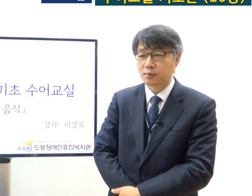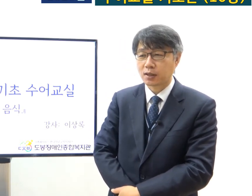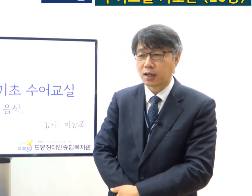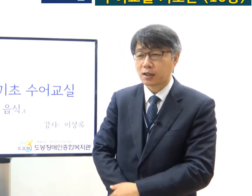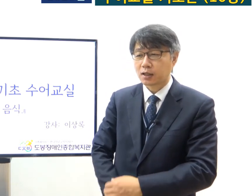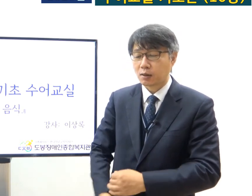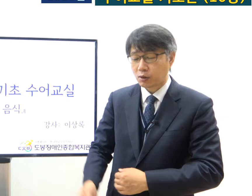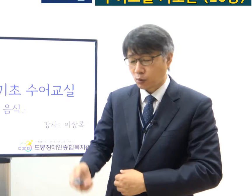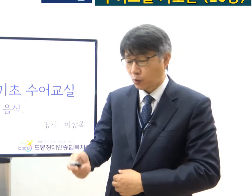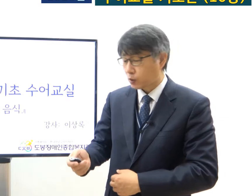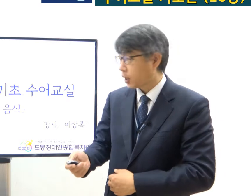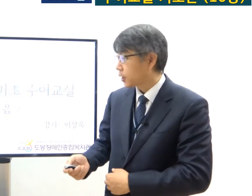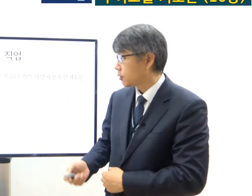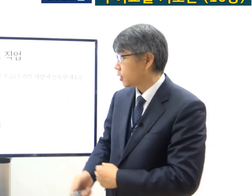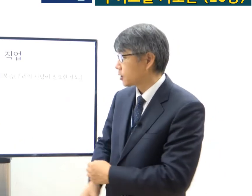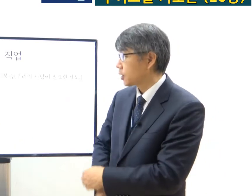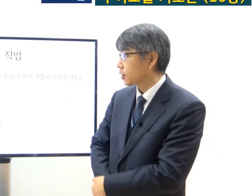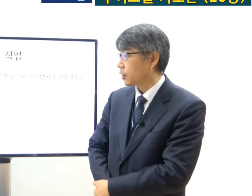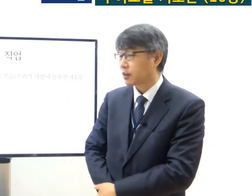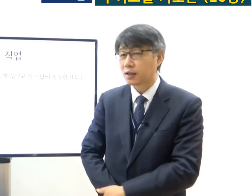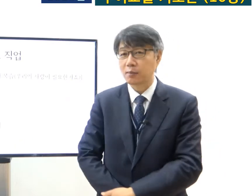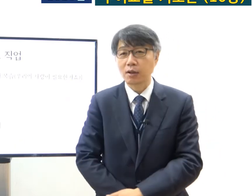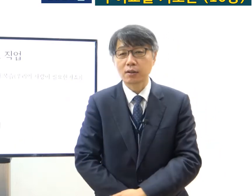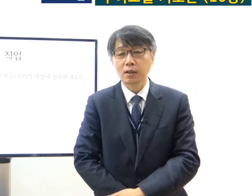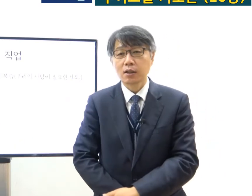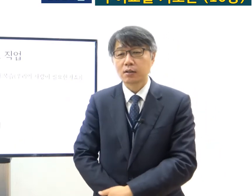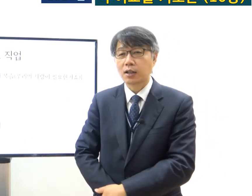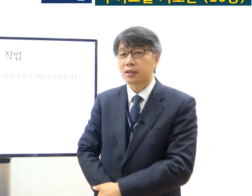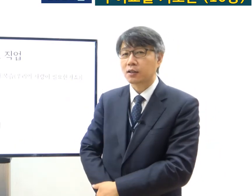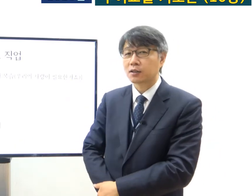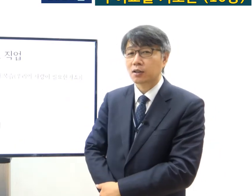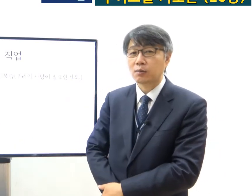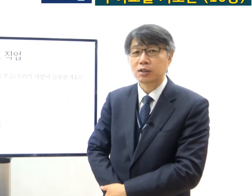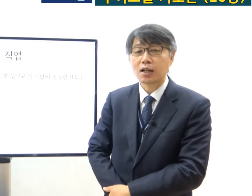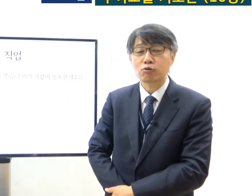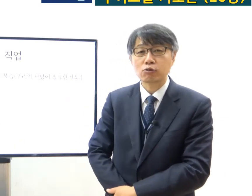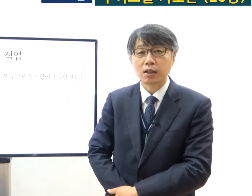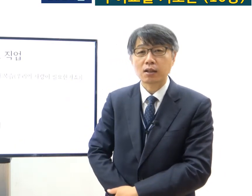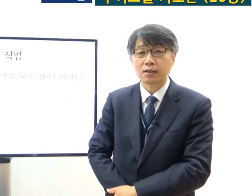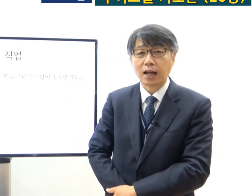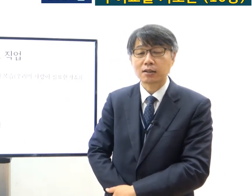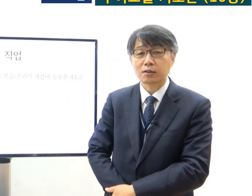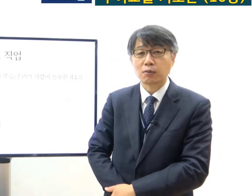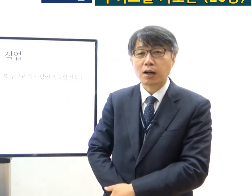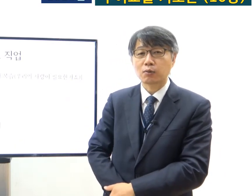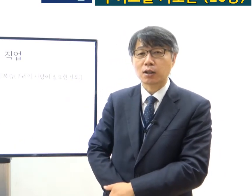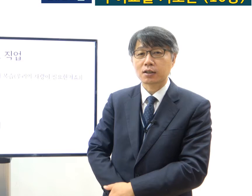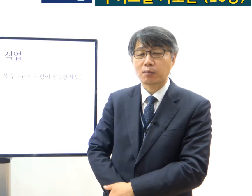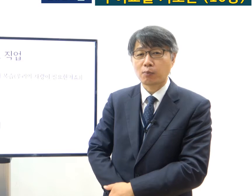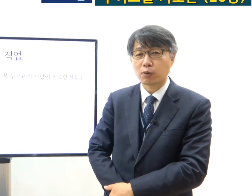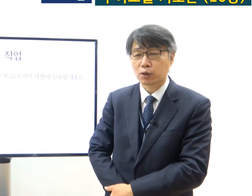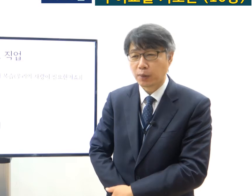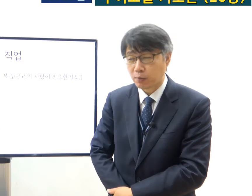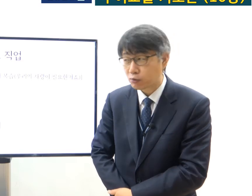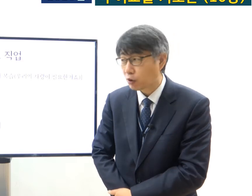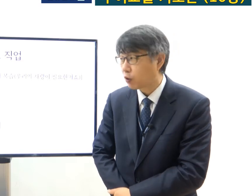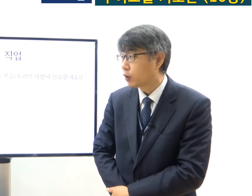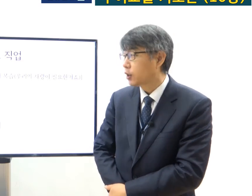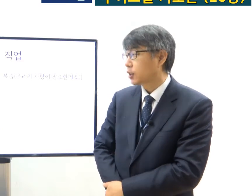좋겠습니다. 오늘 강의 어떻게 진행될 거냐면 늘 하시는 것처럼 지난주 했던 단어들과 노래들을 한번 복습해 보고요. 그 다음에